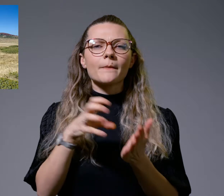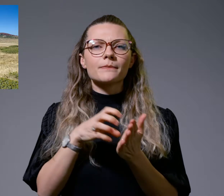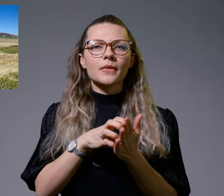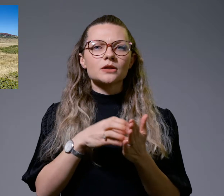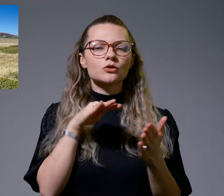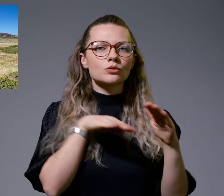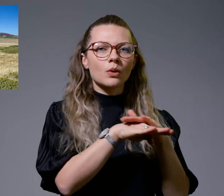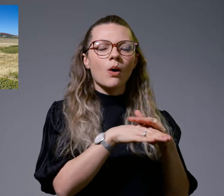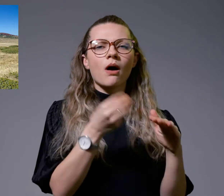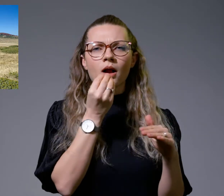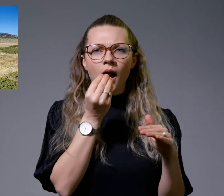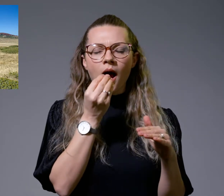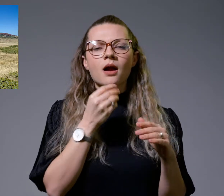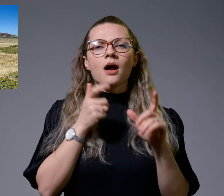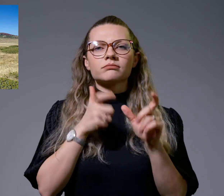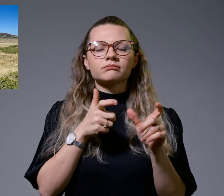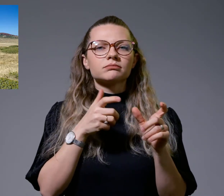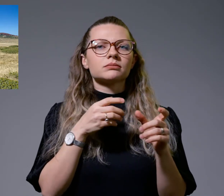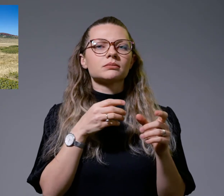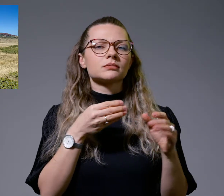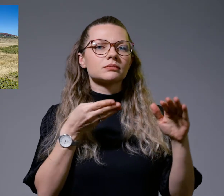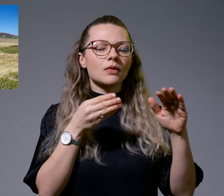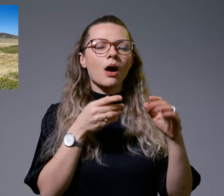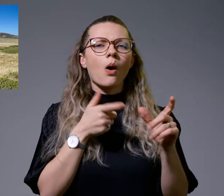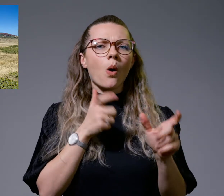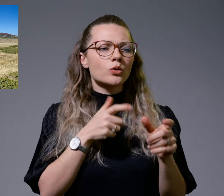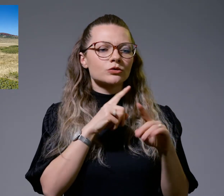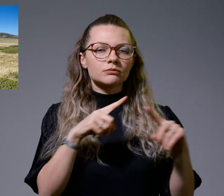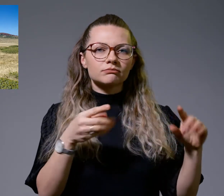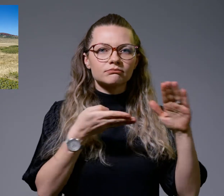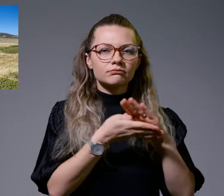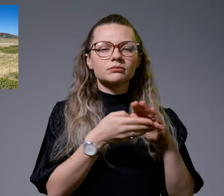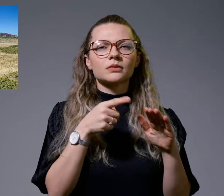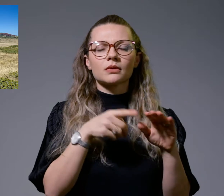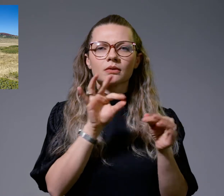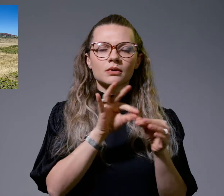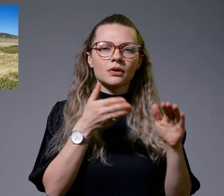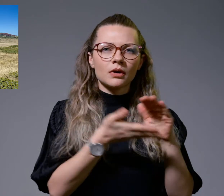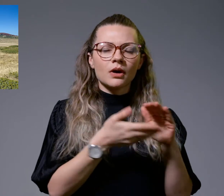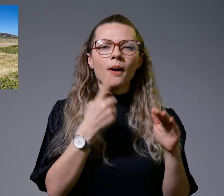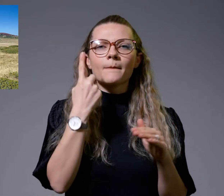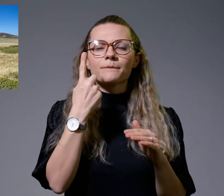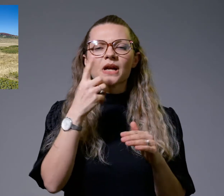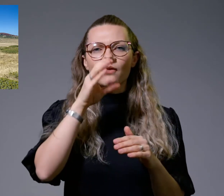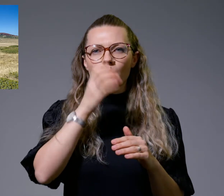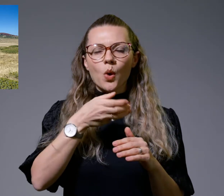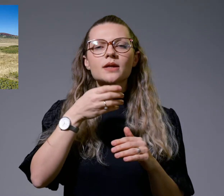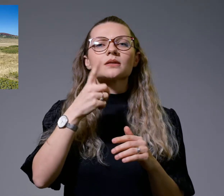и муниција на 11-тата германска и првата бугарска армија. 3